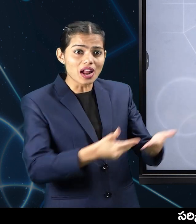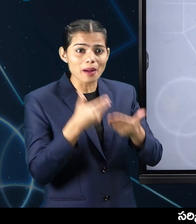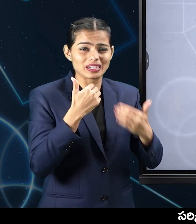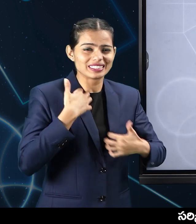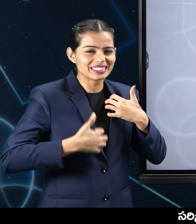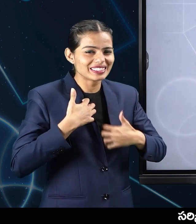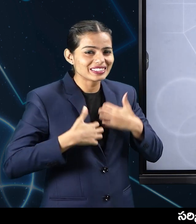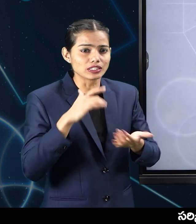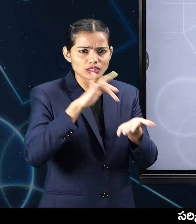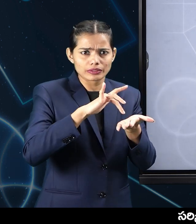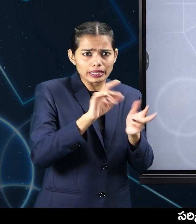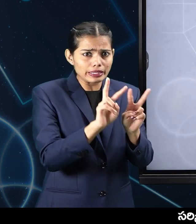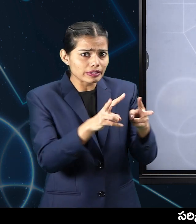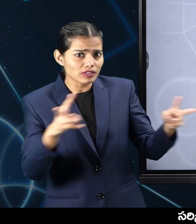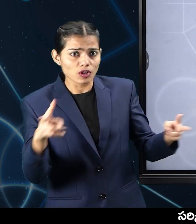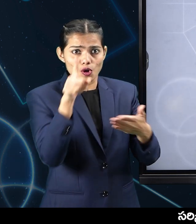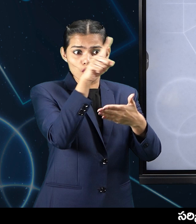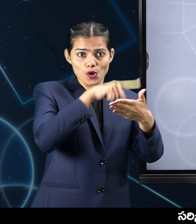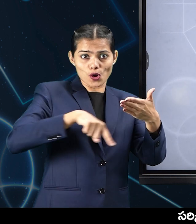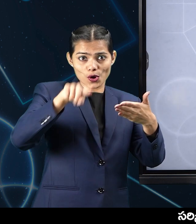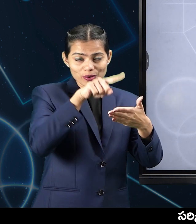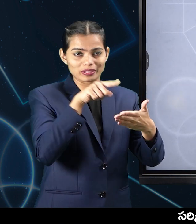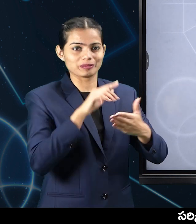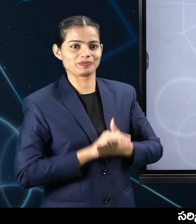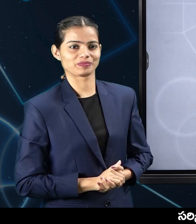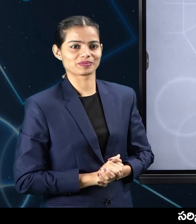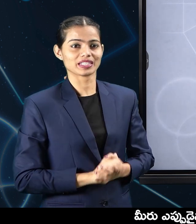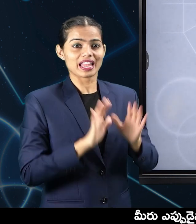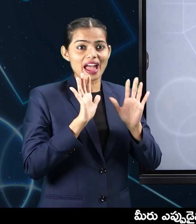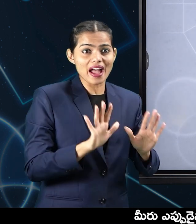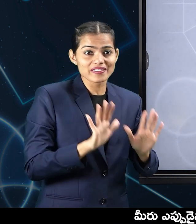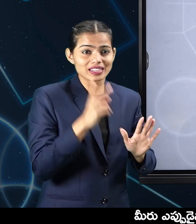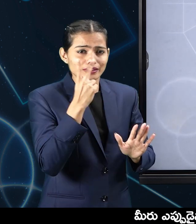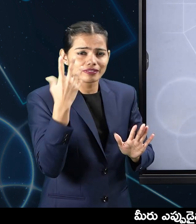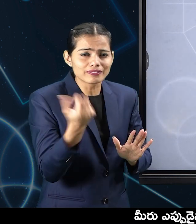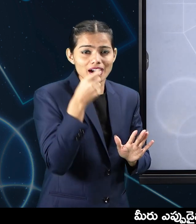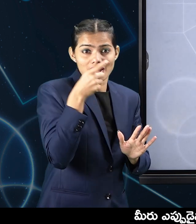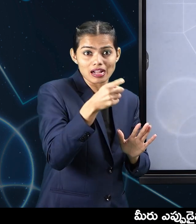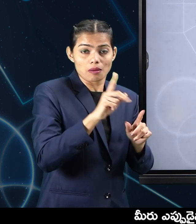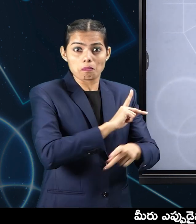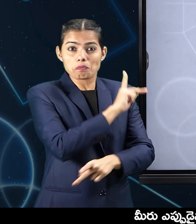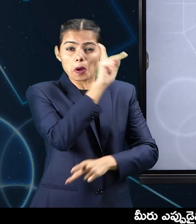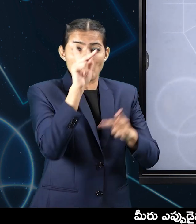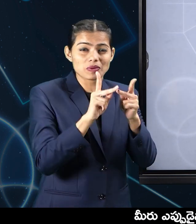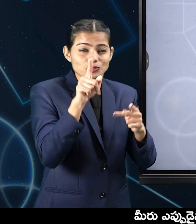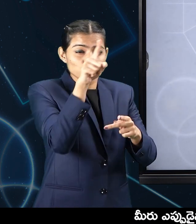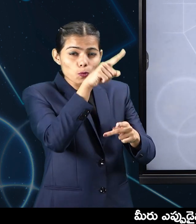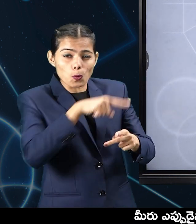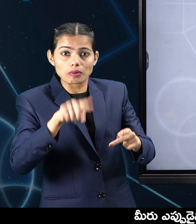సర్కిల్ల ఆకర్షణీయమైన రంగానికి స్వాగతం. మీరు ఎప్పుడైనా చక్రం యొక్క సంపూర్ణ గుండ్రని